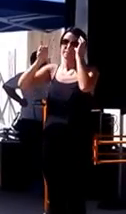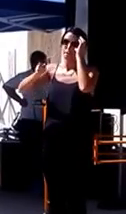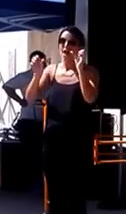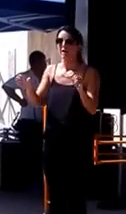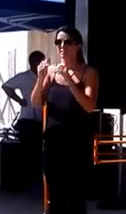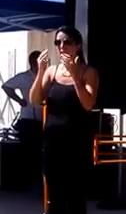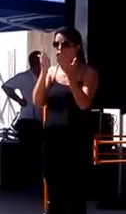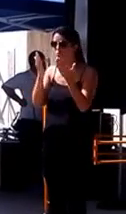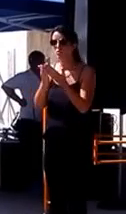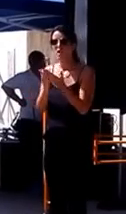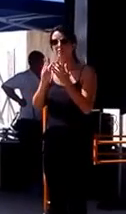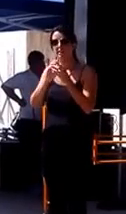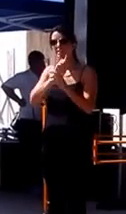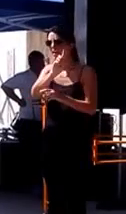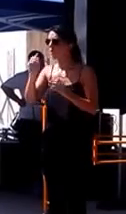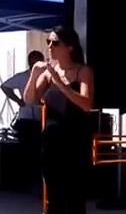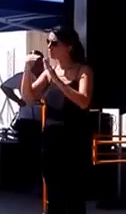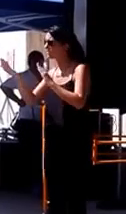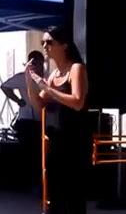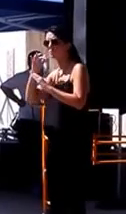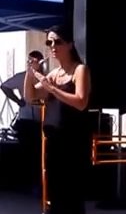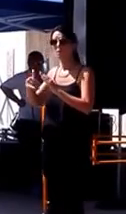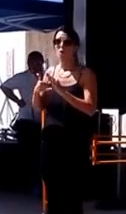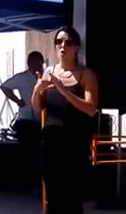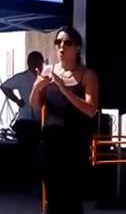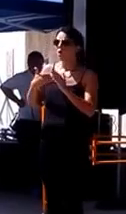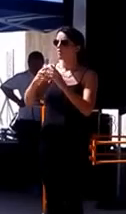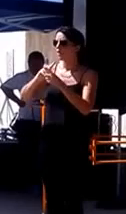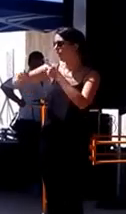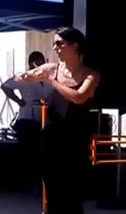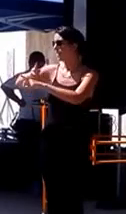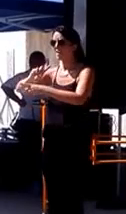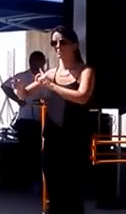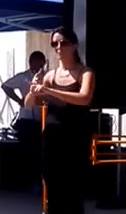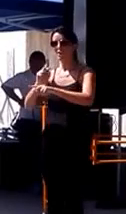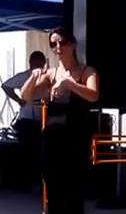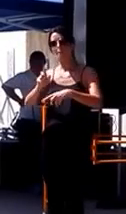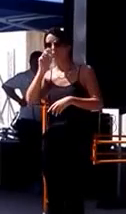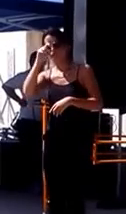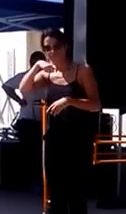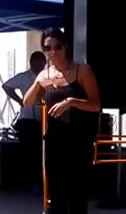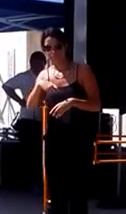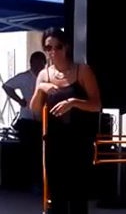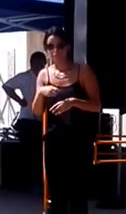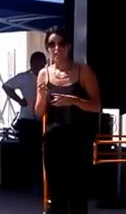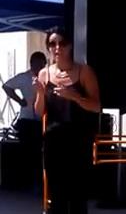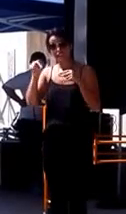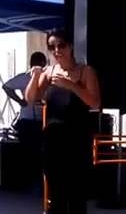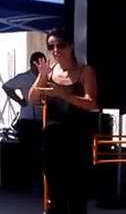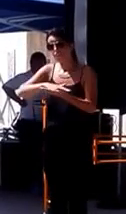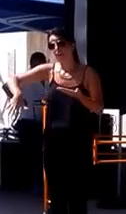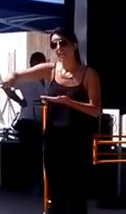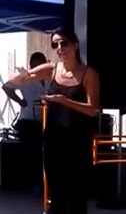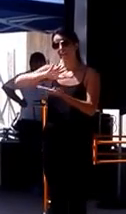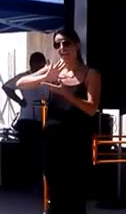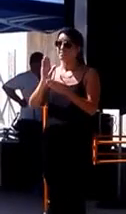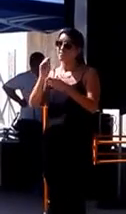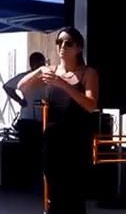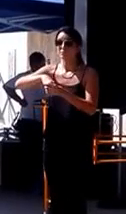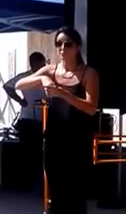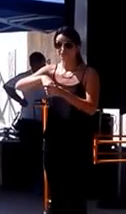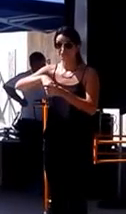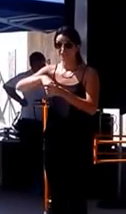construyen los estudiantes, la construye cada uno de los vecinos cuando se relaciona con este Montevideo. Y este parque es parte de